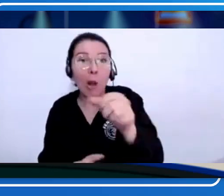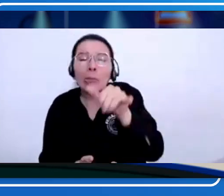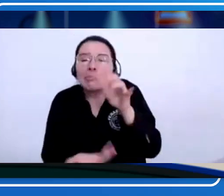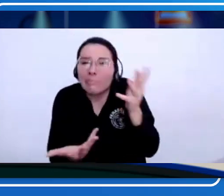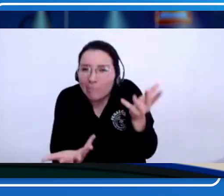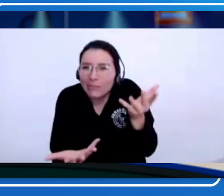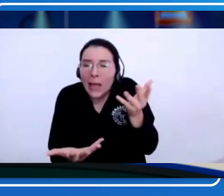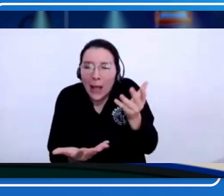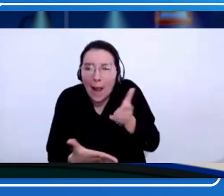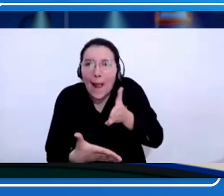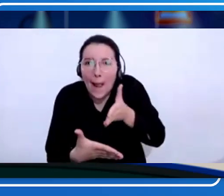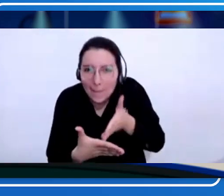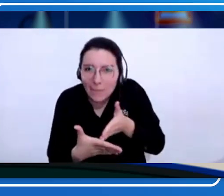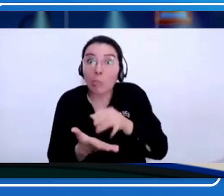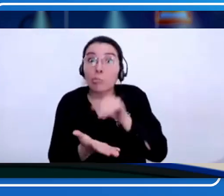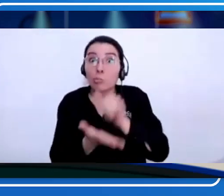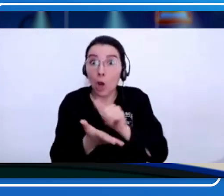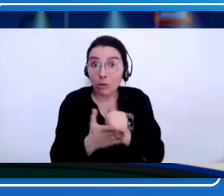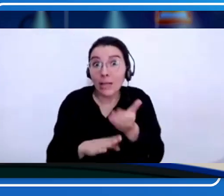ya tuvimos